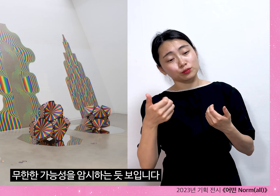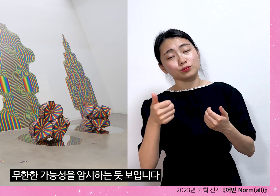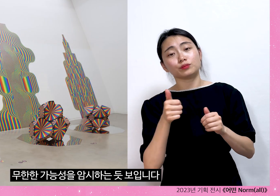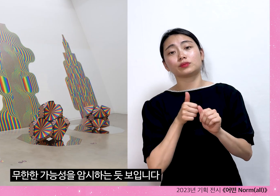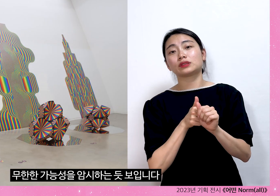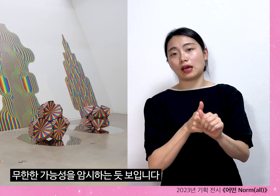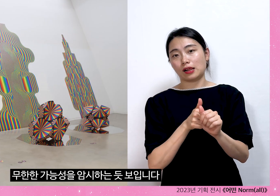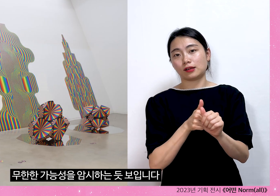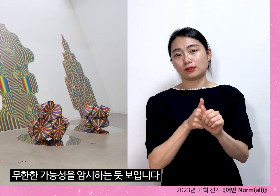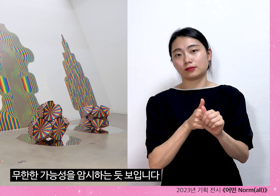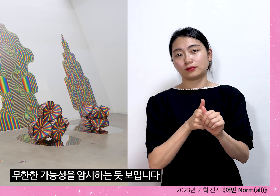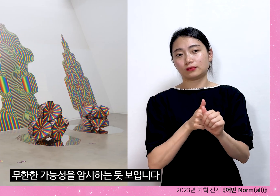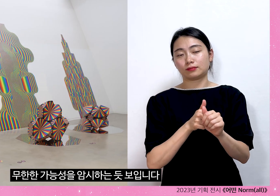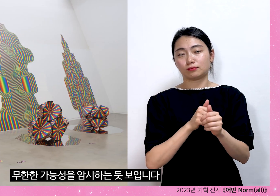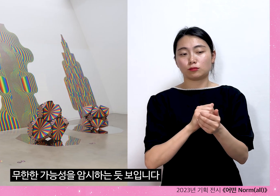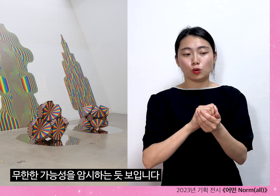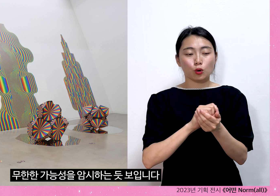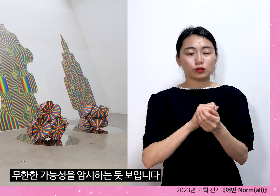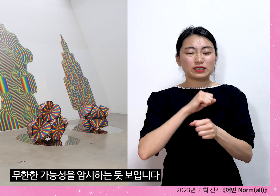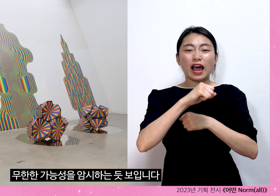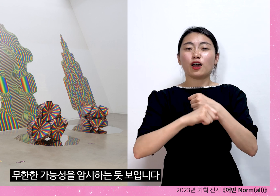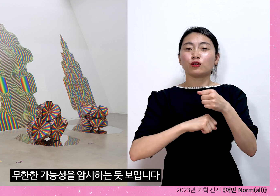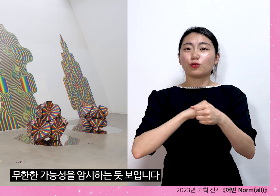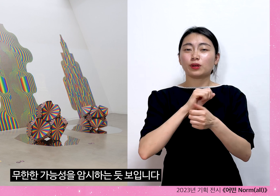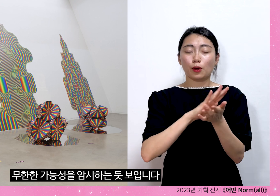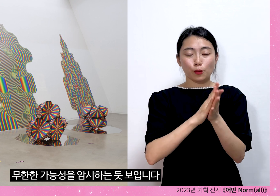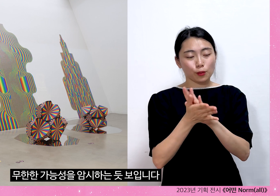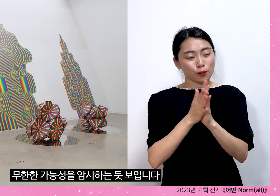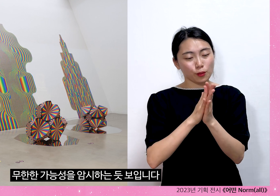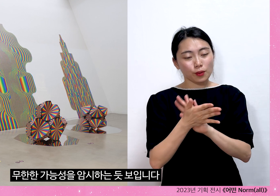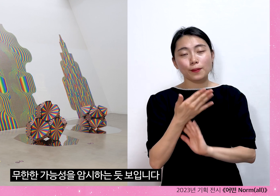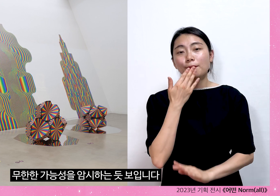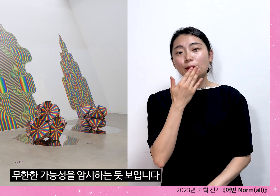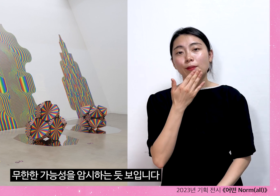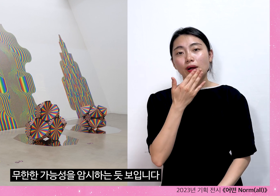무한한 가능성을 암시하는 듯 보입니다.